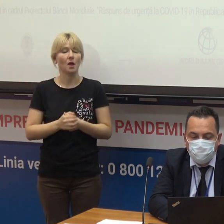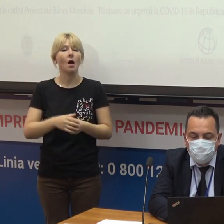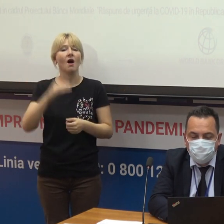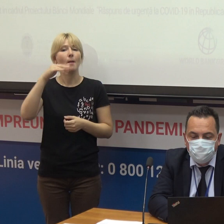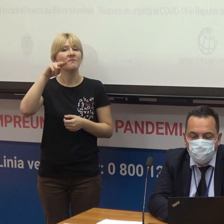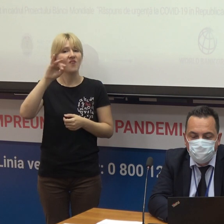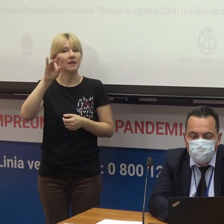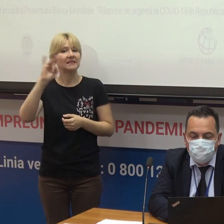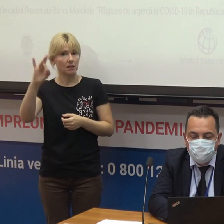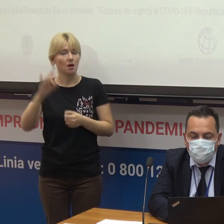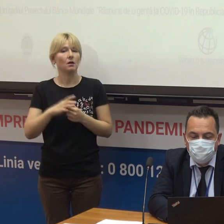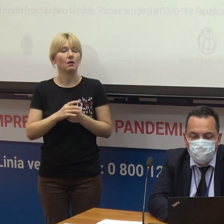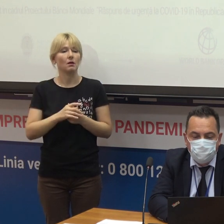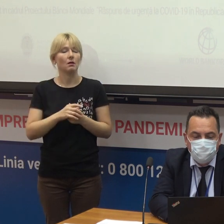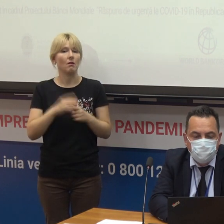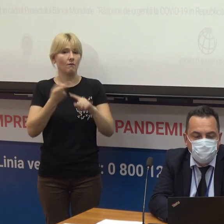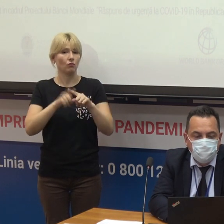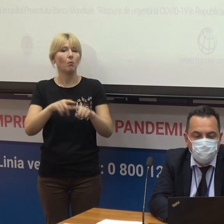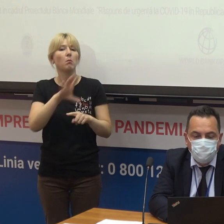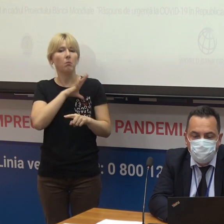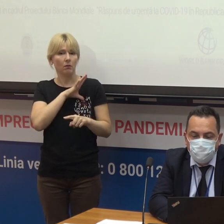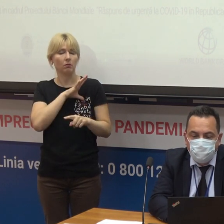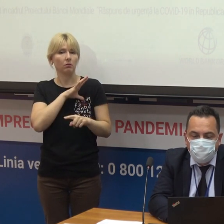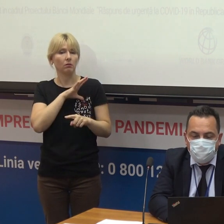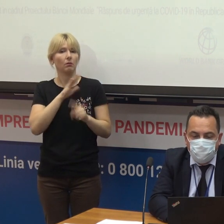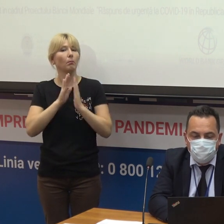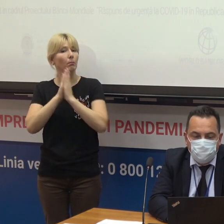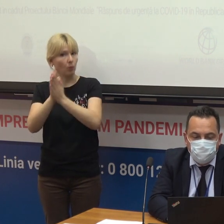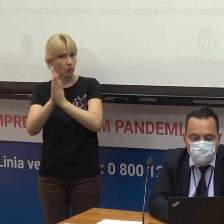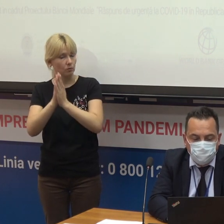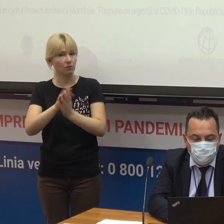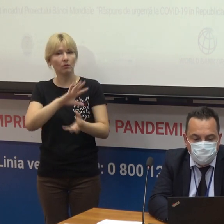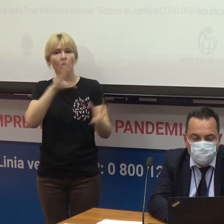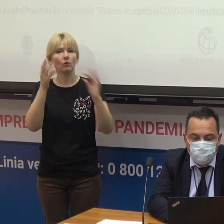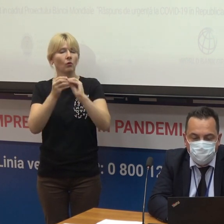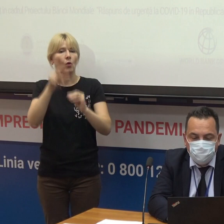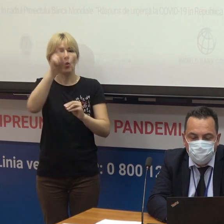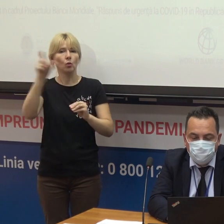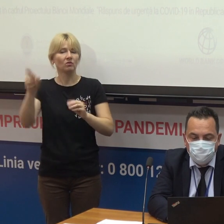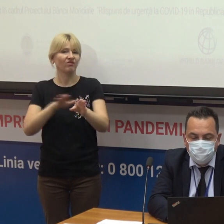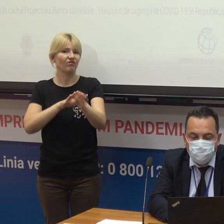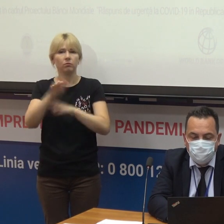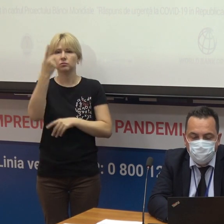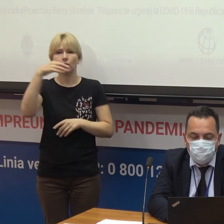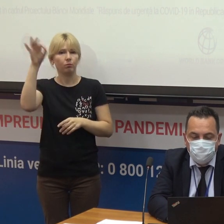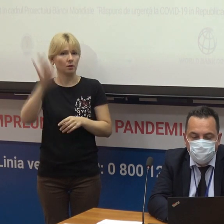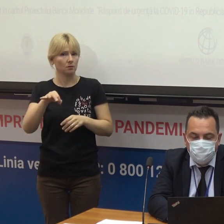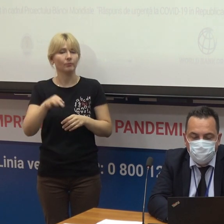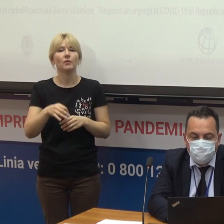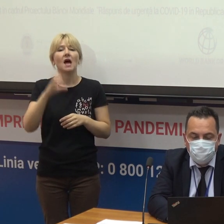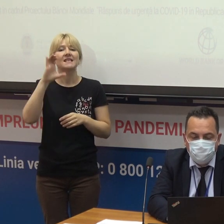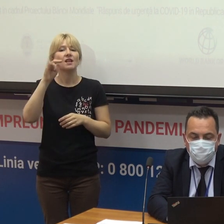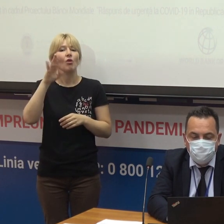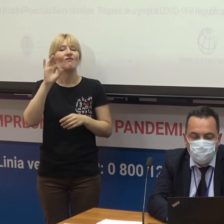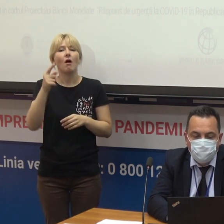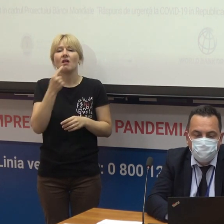Pfizer care a fost recepționat este asimilat 100%. Vaccinul Sinovac,